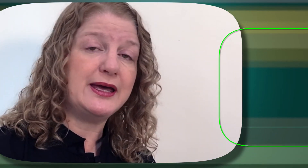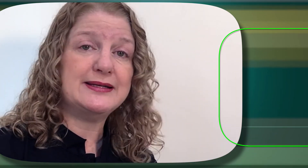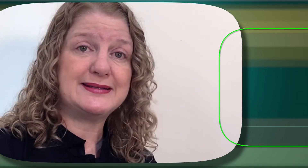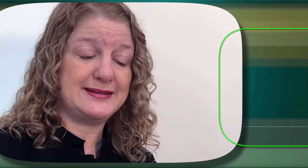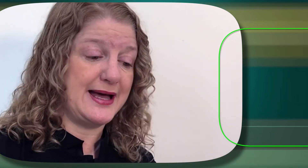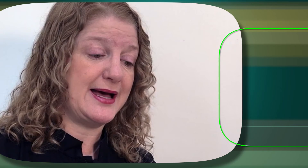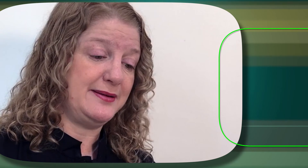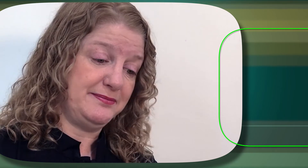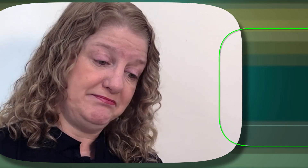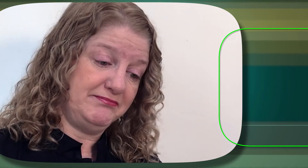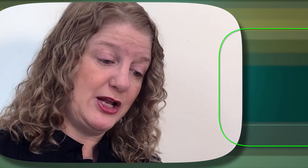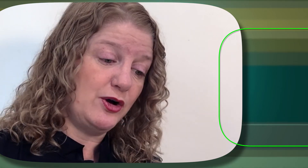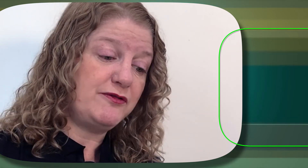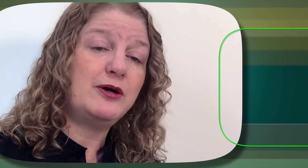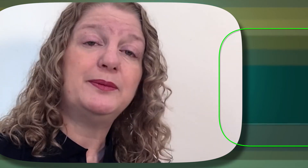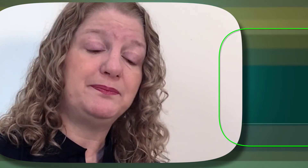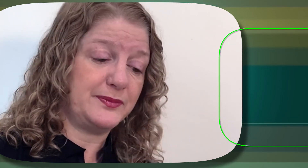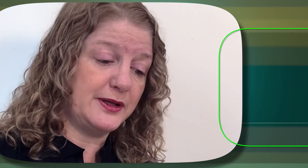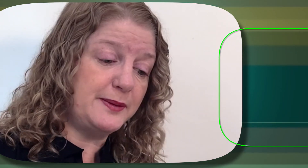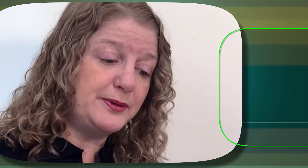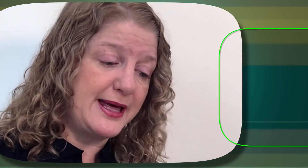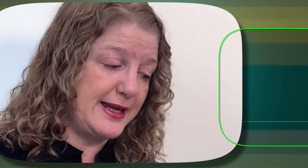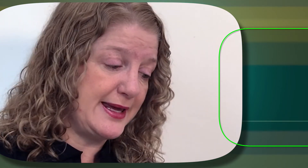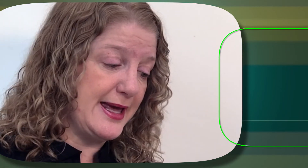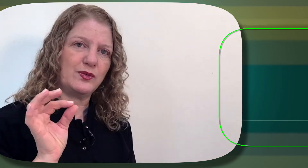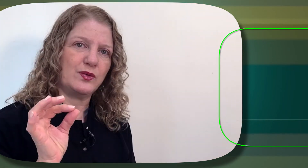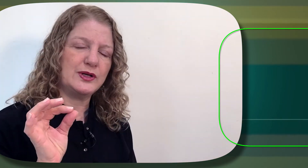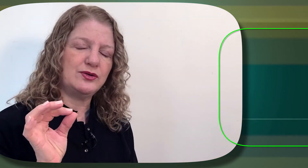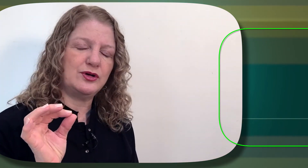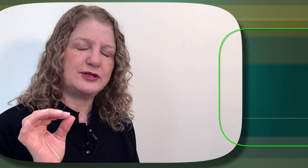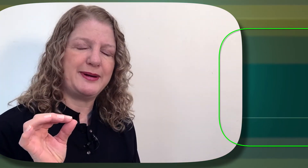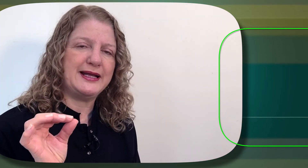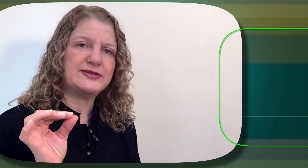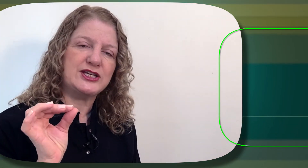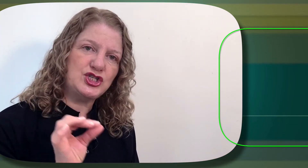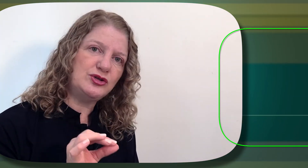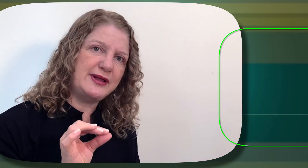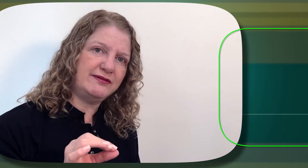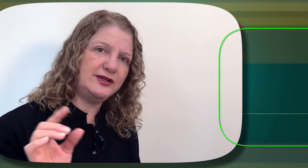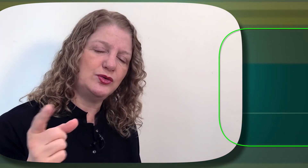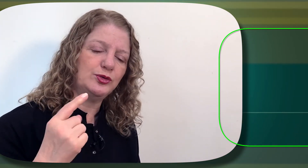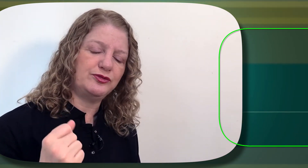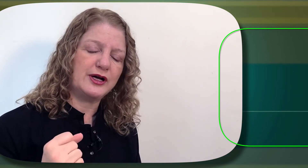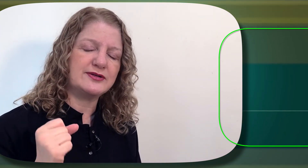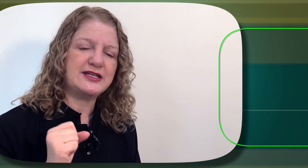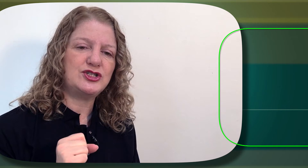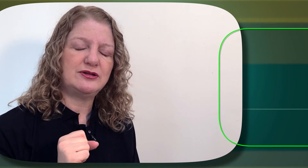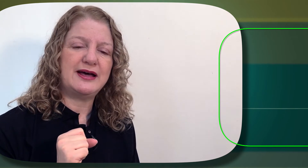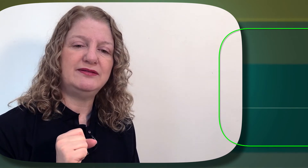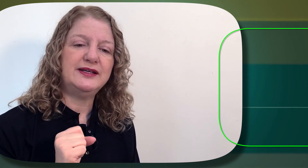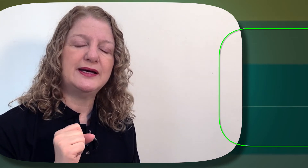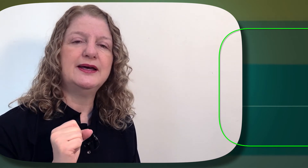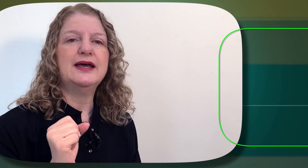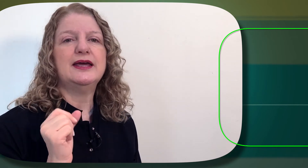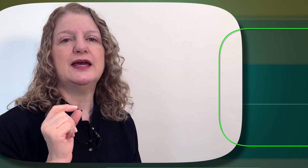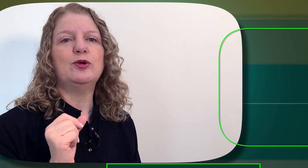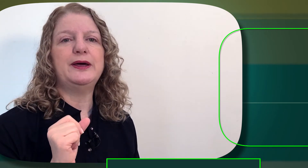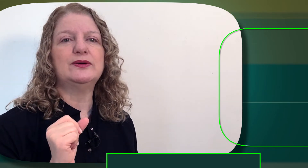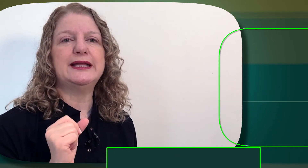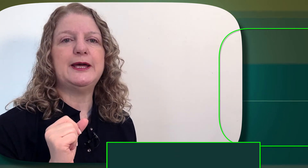eles da melhor forma que puderem. Quando eu trabalhei o sentido da vida, o grupo focal Sentido da Vida, e aí eu perguntei,